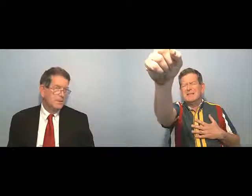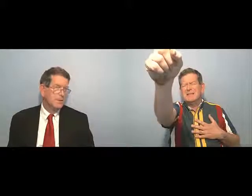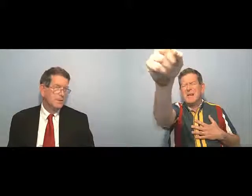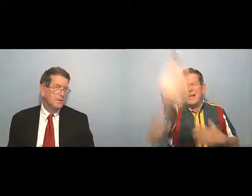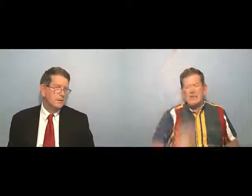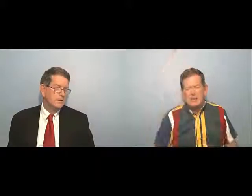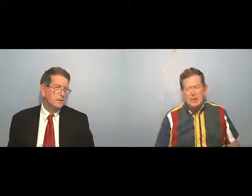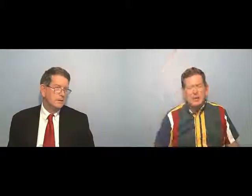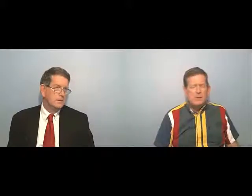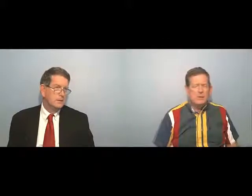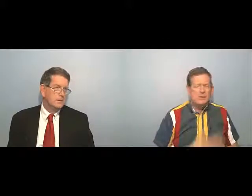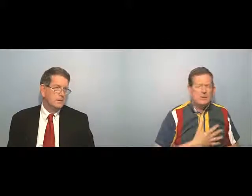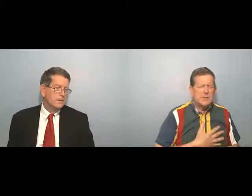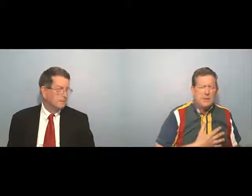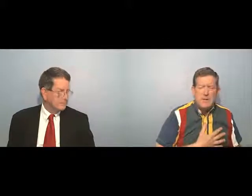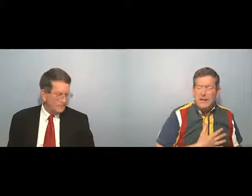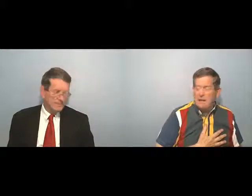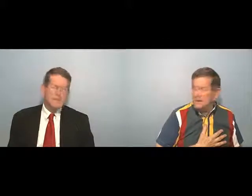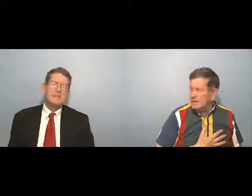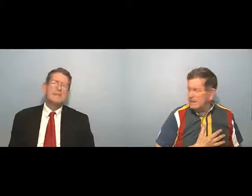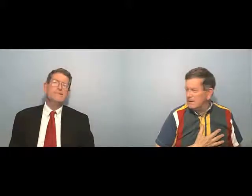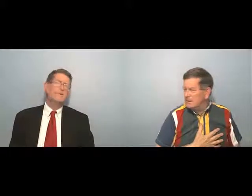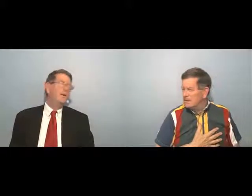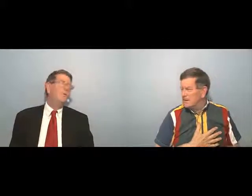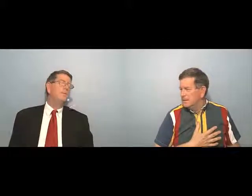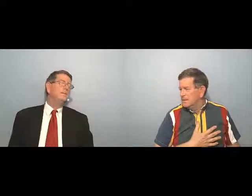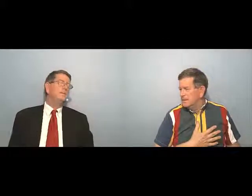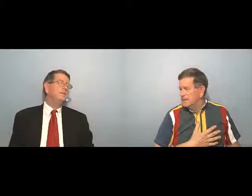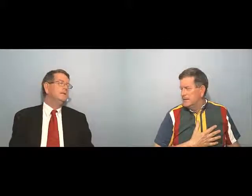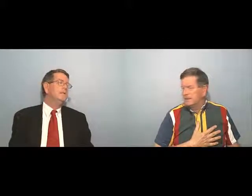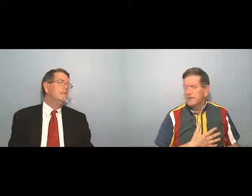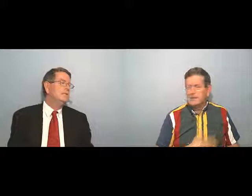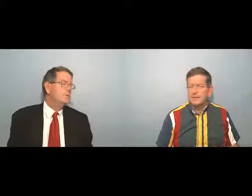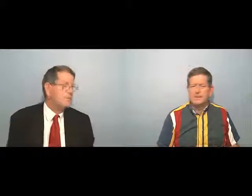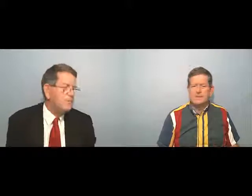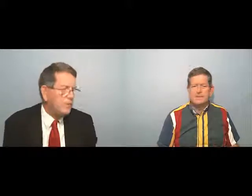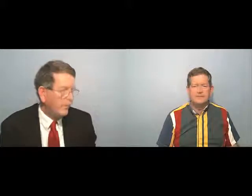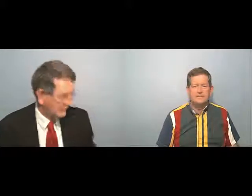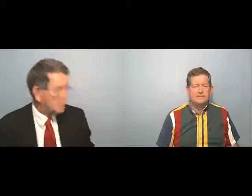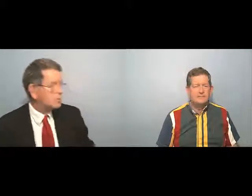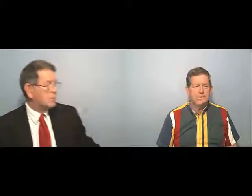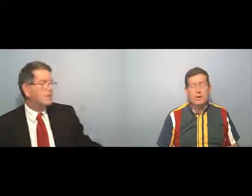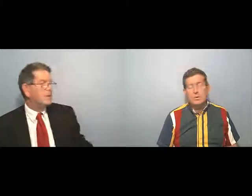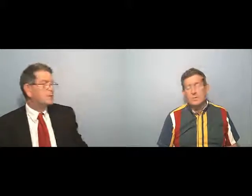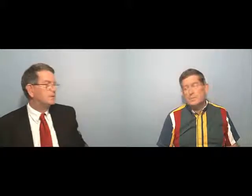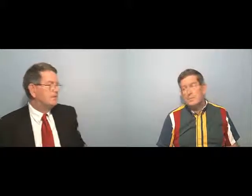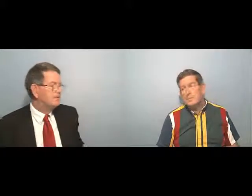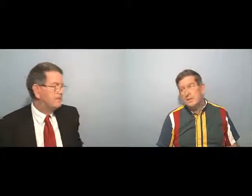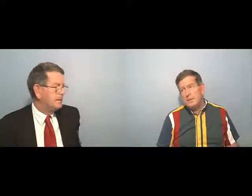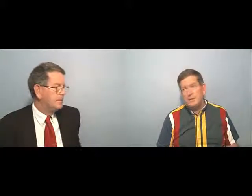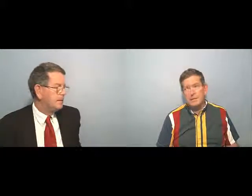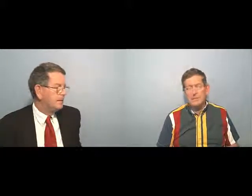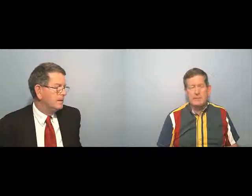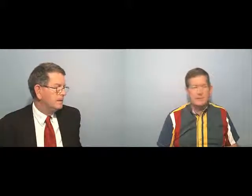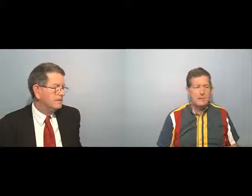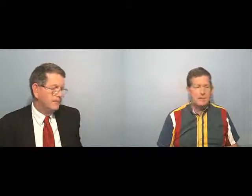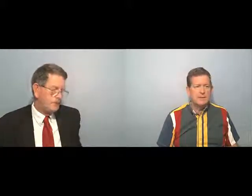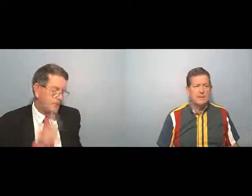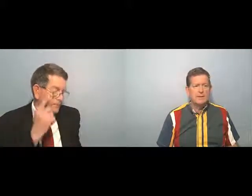la glace. Oh, ça fait mal. Non, mais c'est ce qu'il faut, Tu te sens Non, mieux, je n'est-ce me pas? sens pire, mais bon. Bon, il